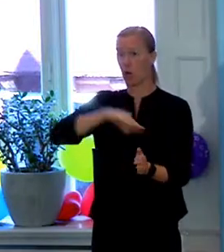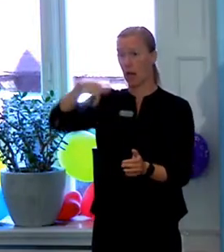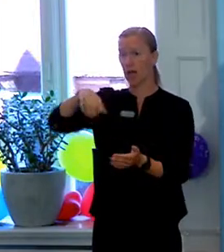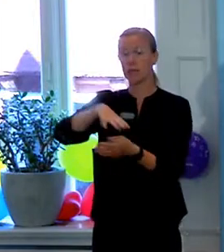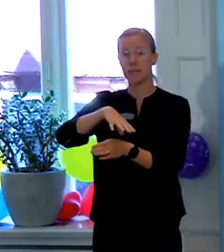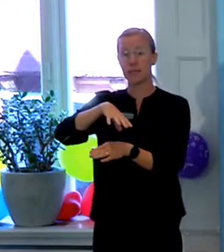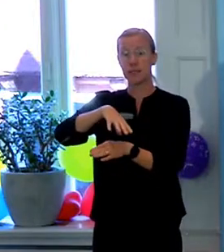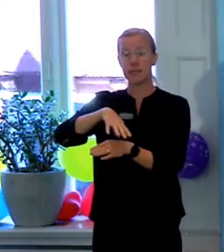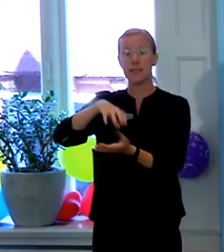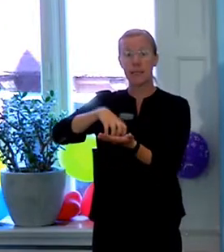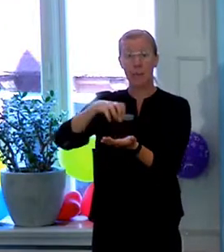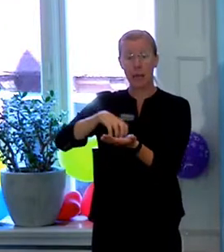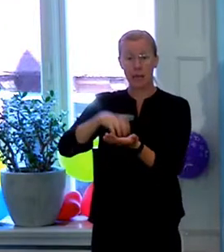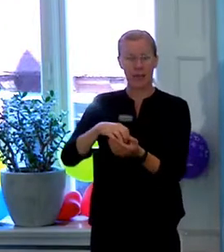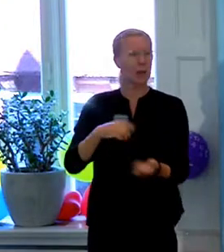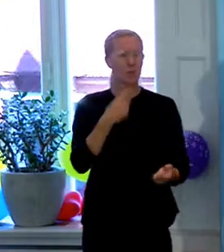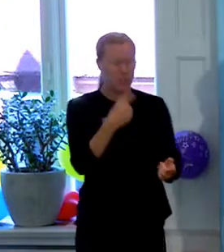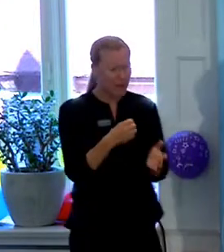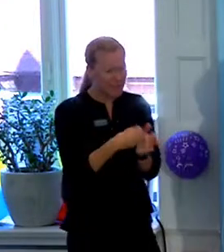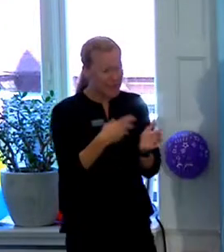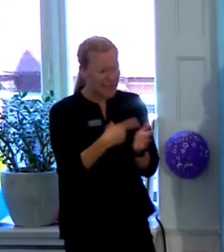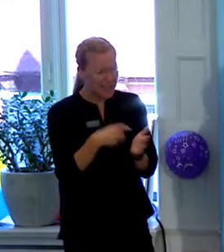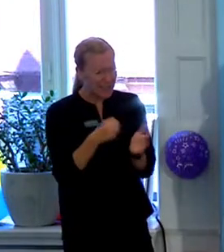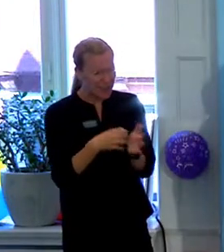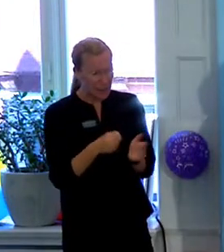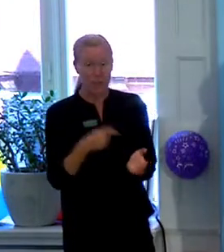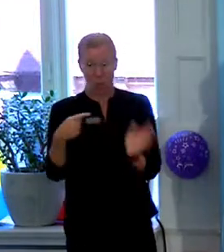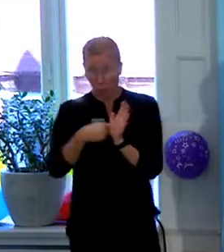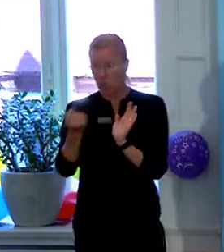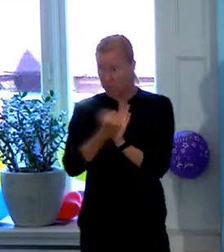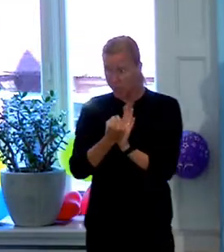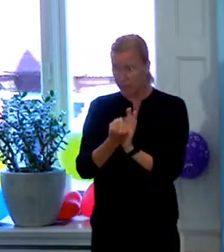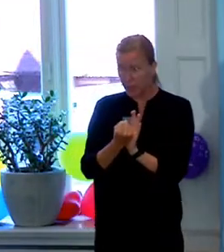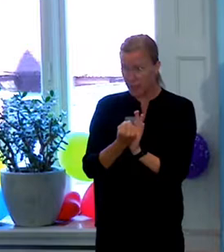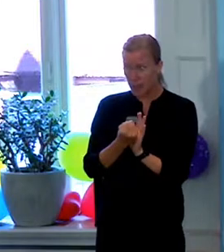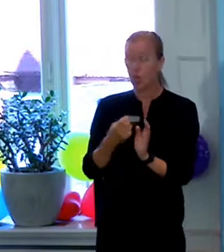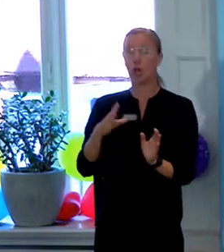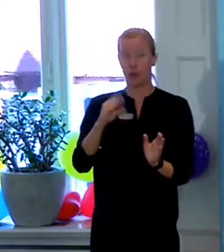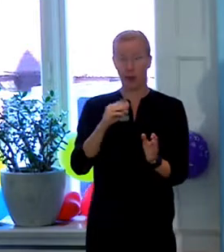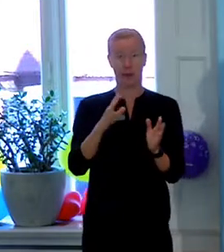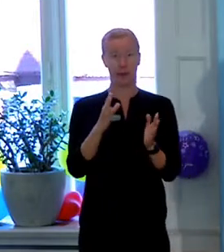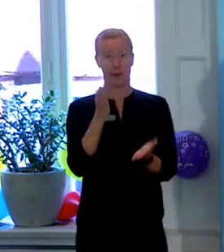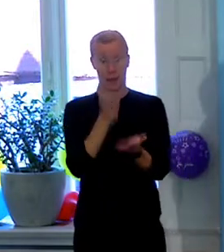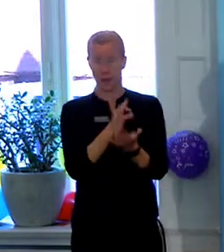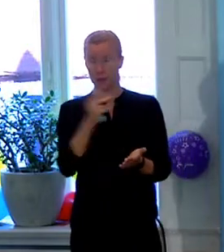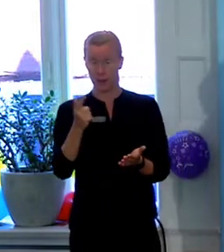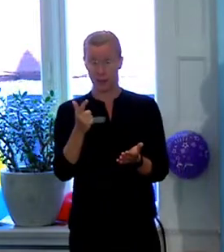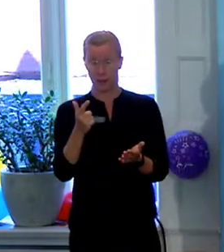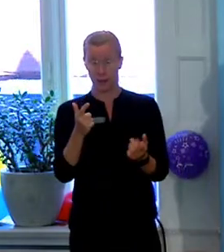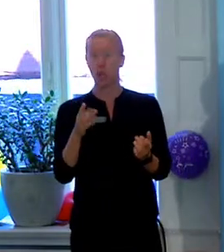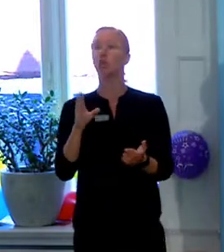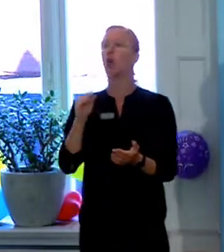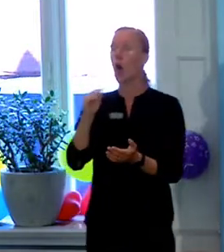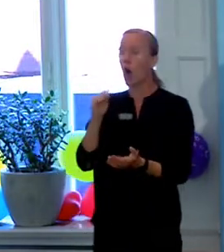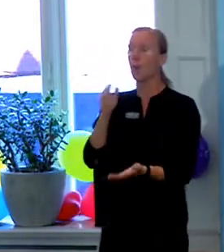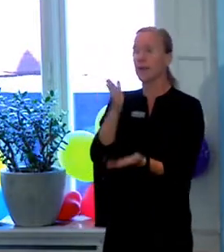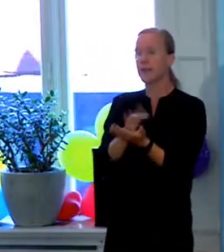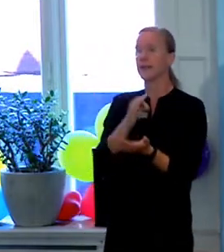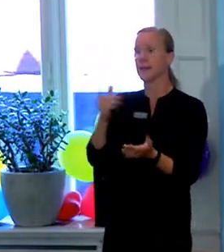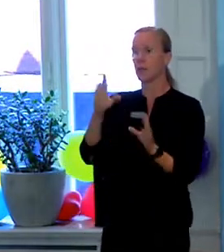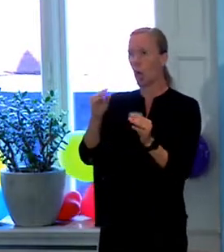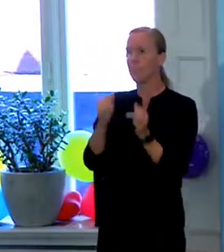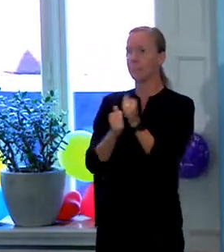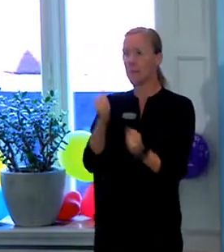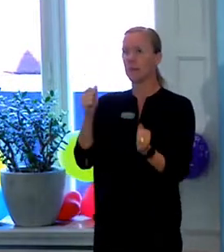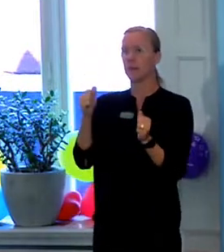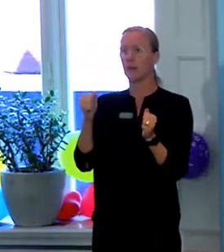samhälle. När din tro du säger värderingar, men jag talar om lagstiftning fri och rättigheter. Jo, men fri och rättigheter, men det jag menar på att när